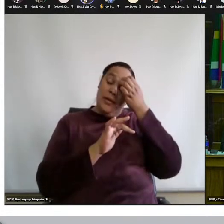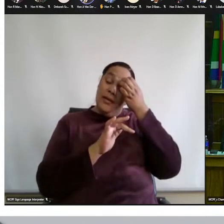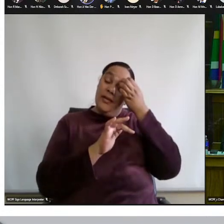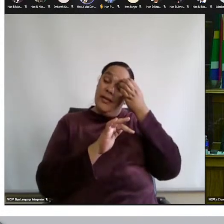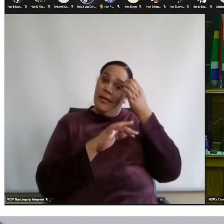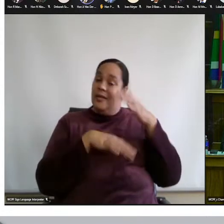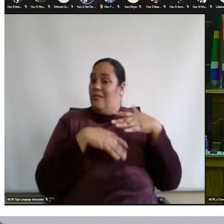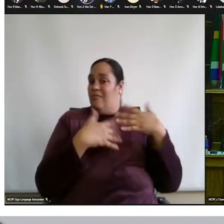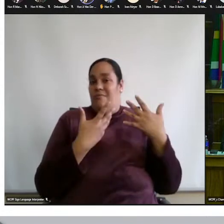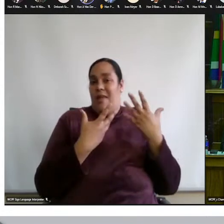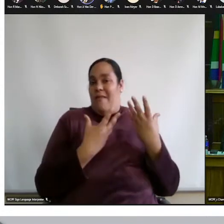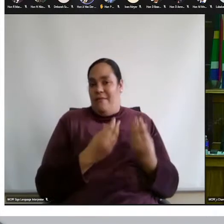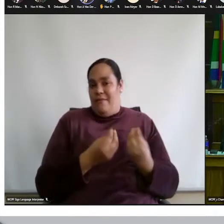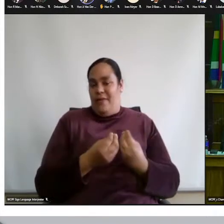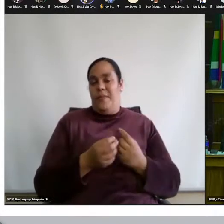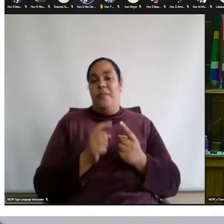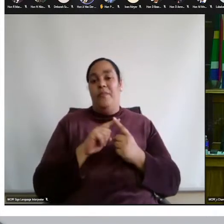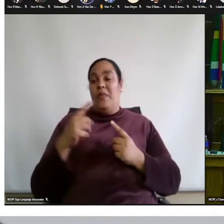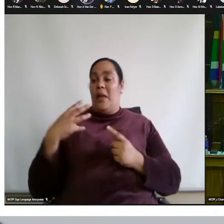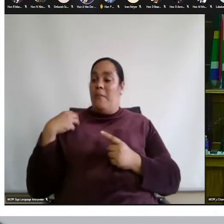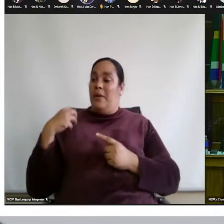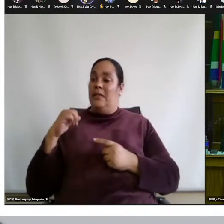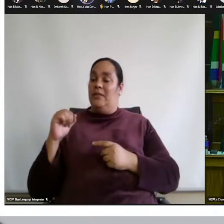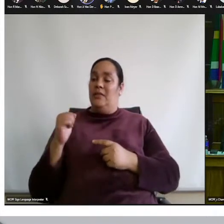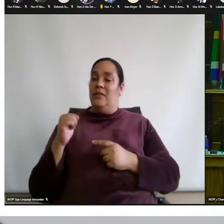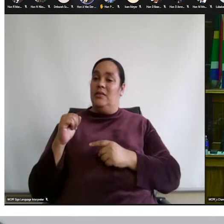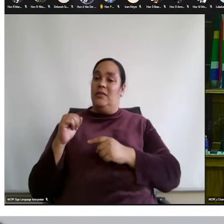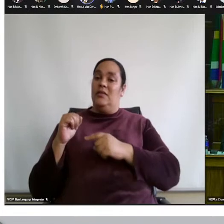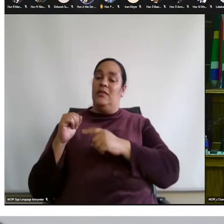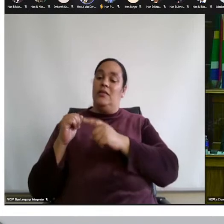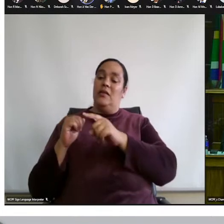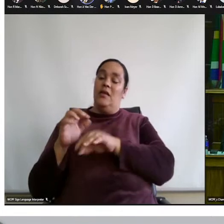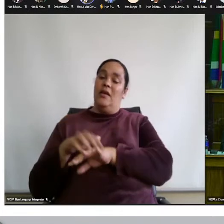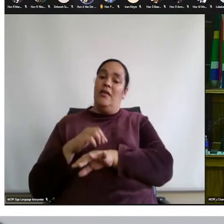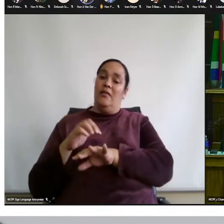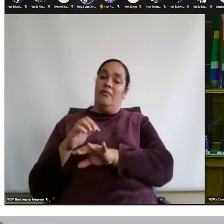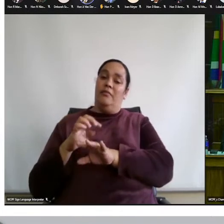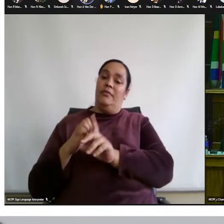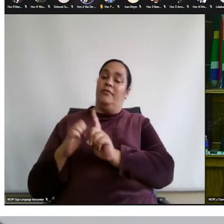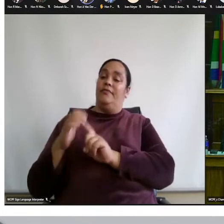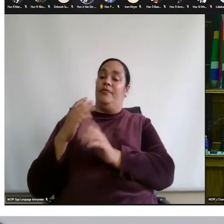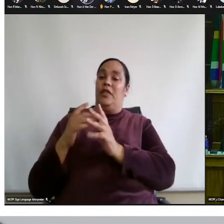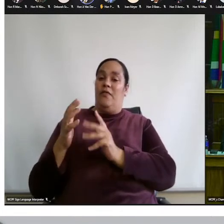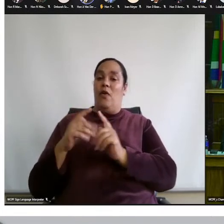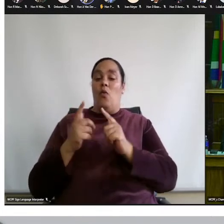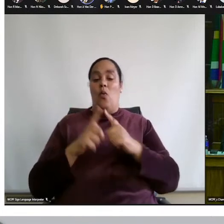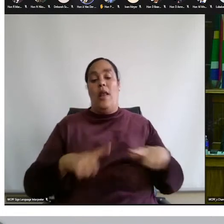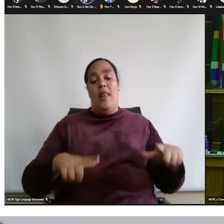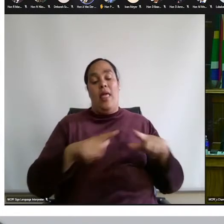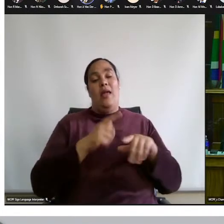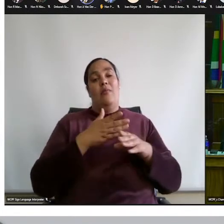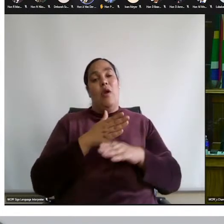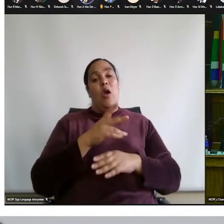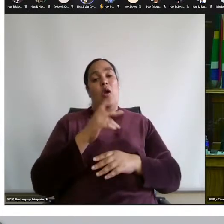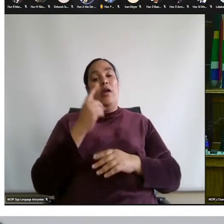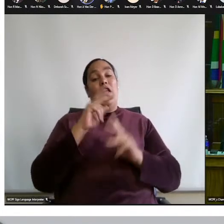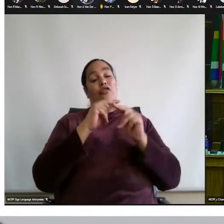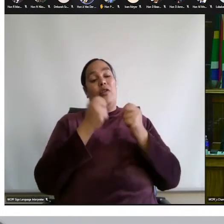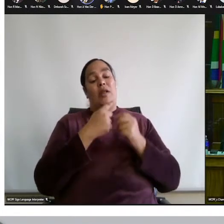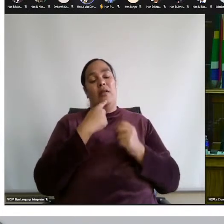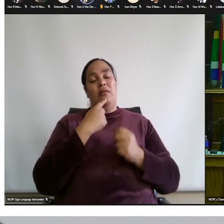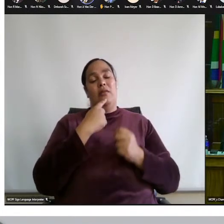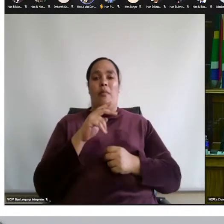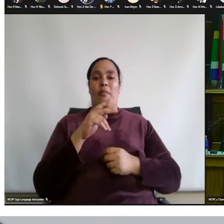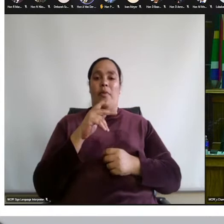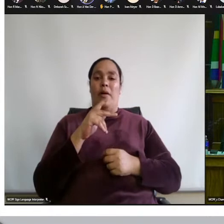wees. Nou die minister van openbare werke, mevrou Patricia de Lille, het vroeër hierdie week die Clan William Dam